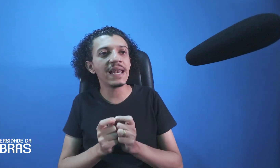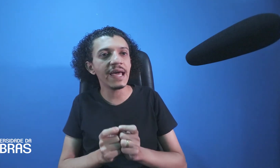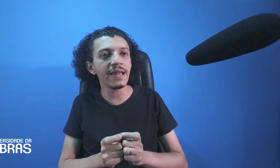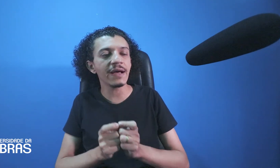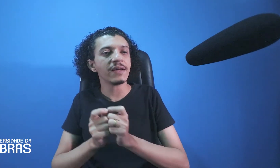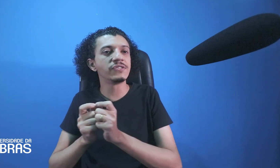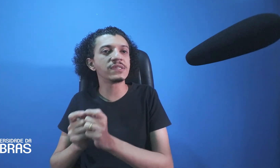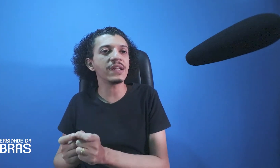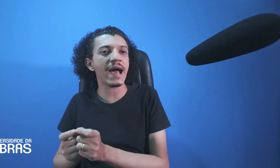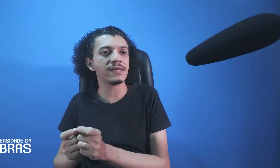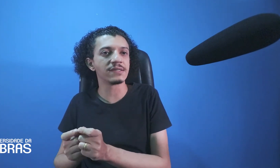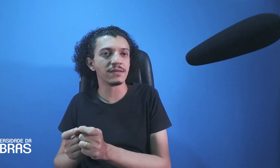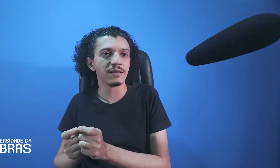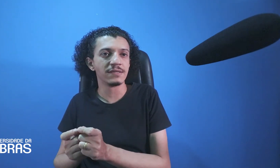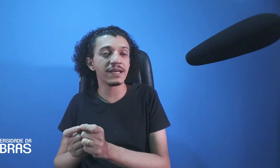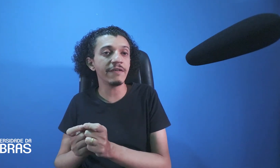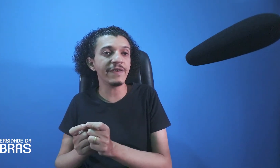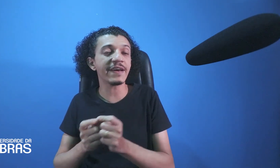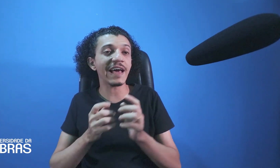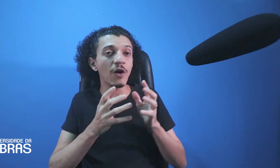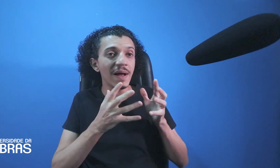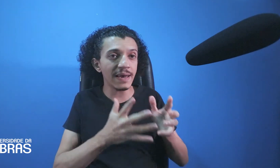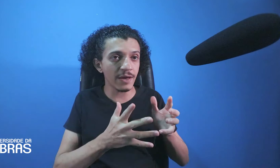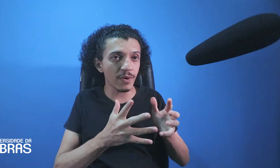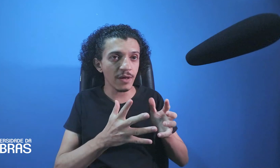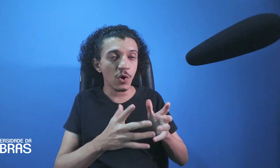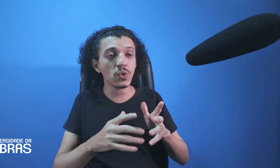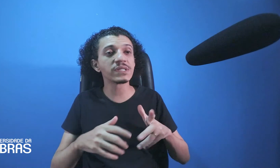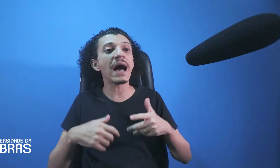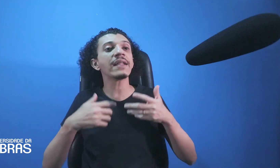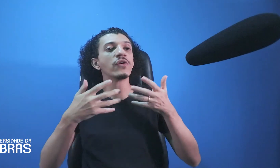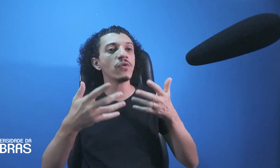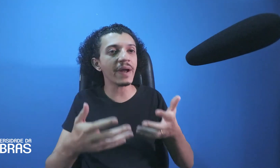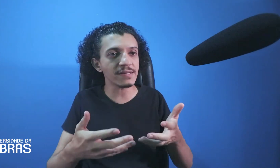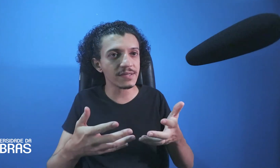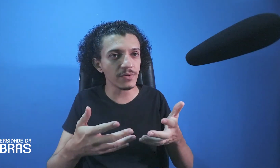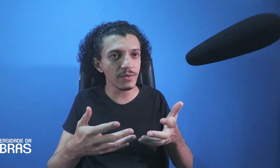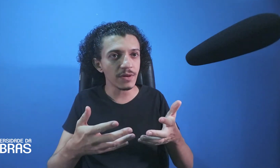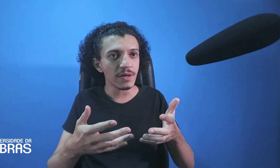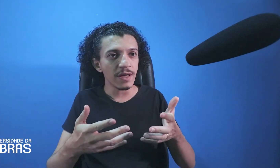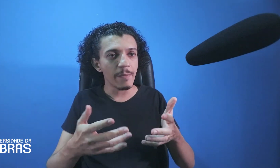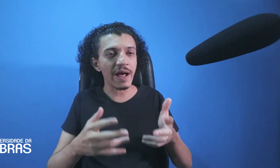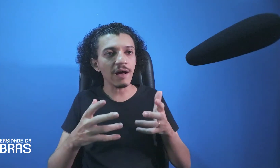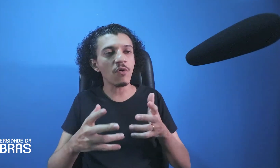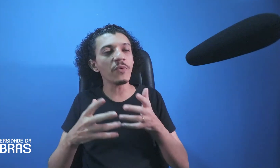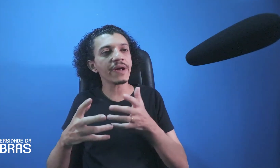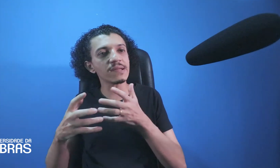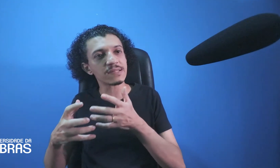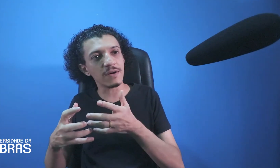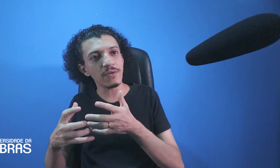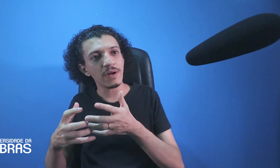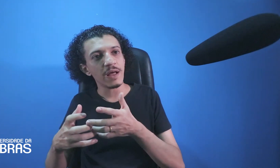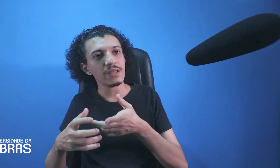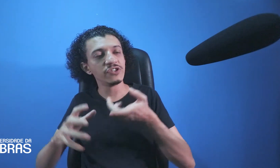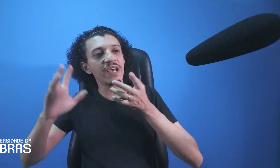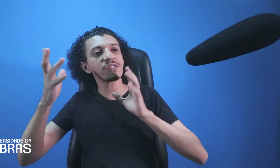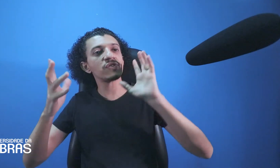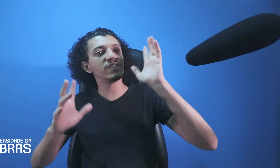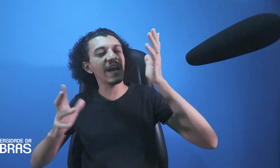Brasileira de Sinais. Significa que ela é uma língua usada no Brasil para comunicação